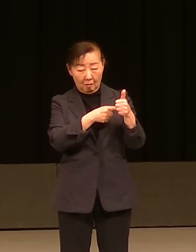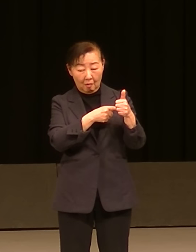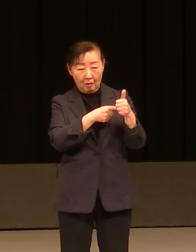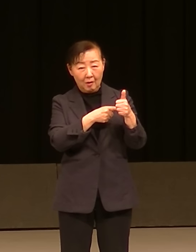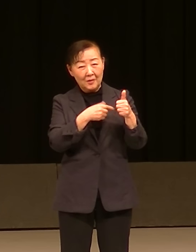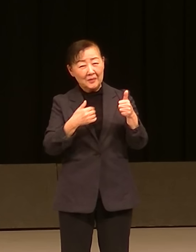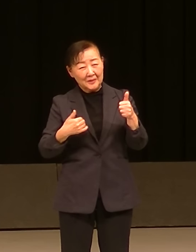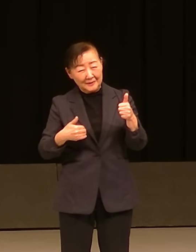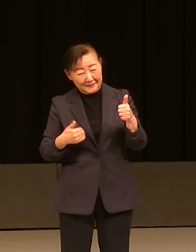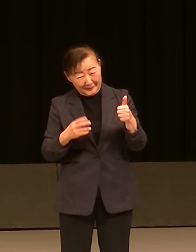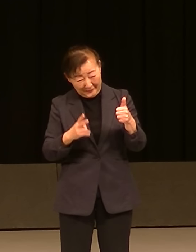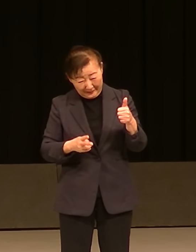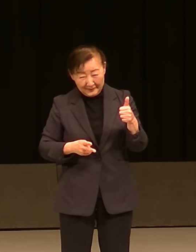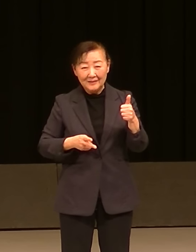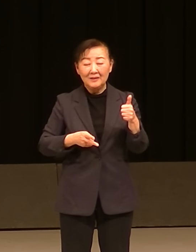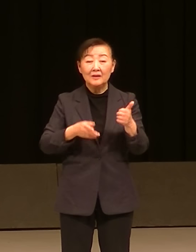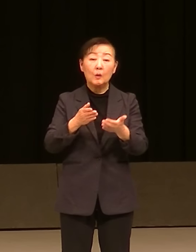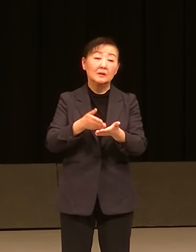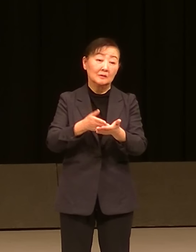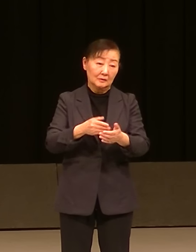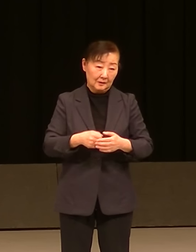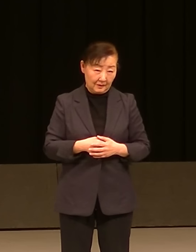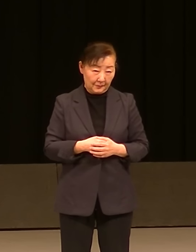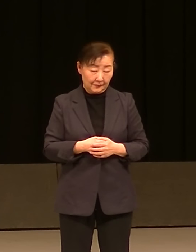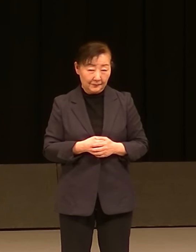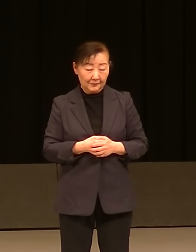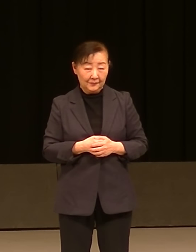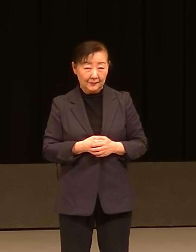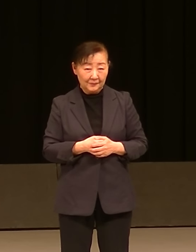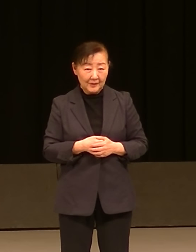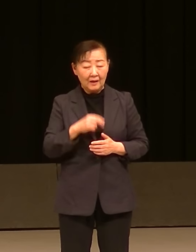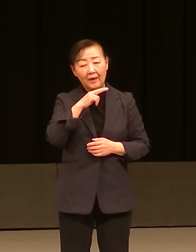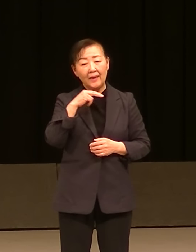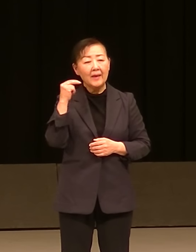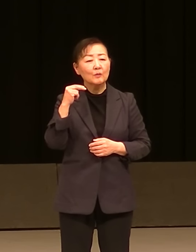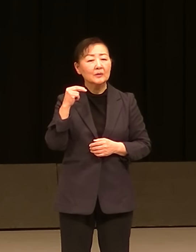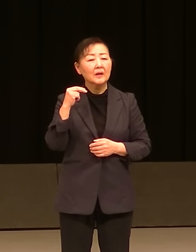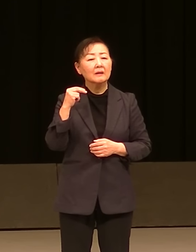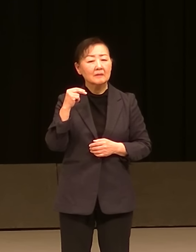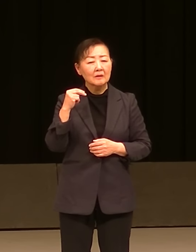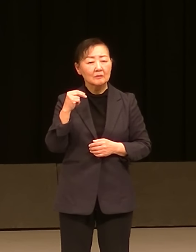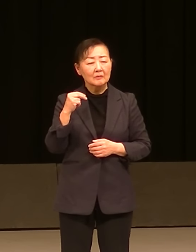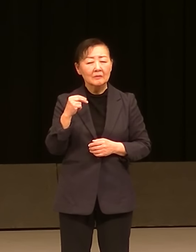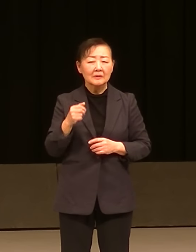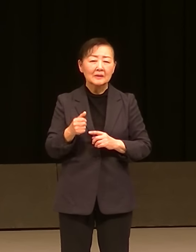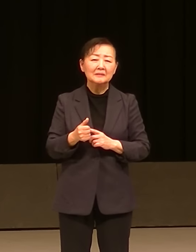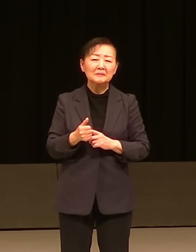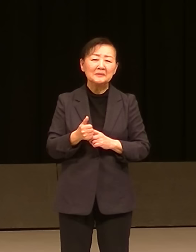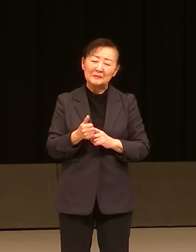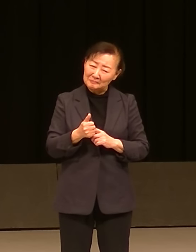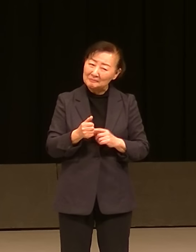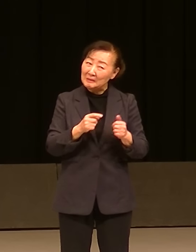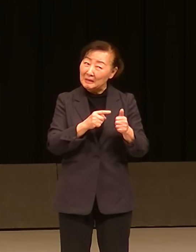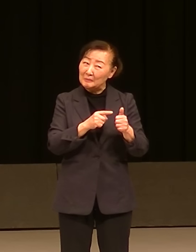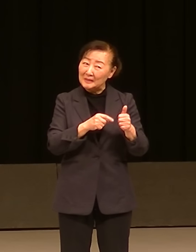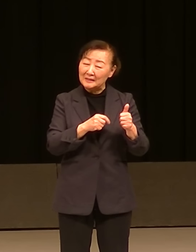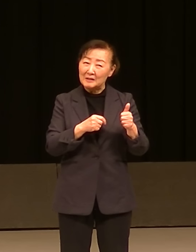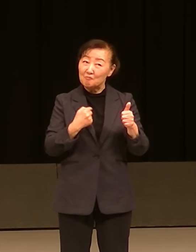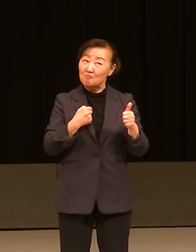に、お話をしていましたね。でまあ、英語でやってる僕ちゃん偉いっていう感じもあったのかもしれません